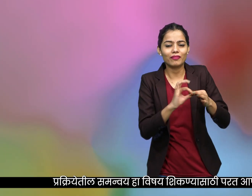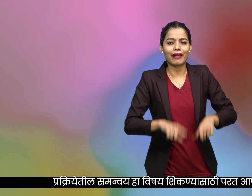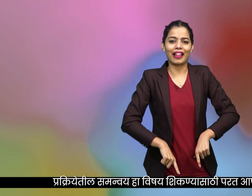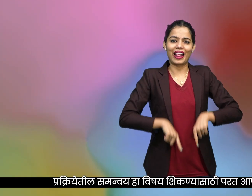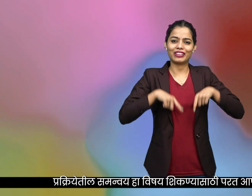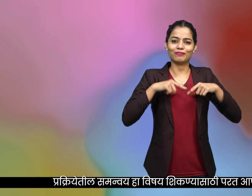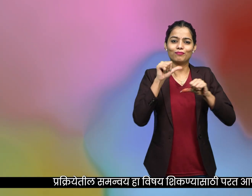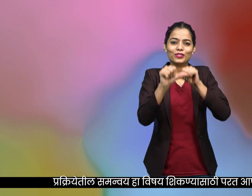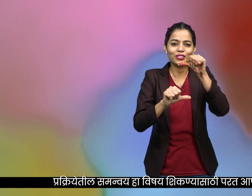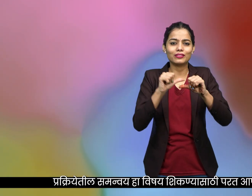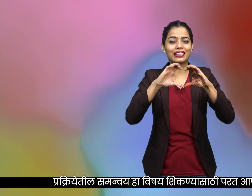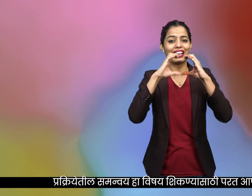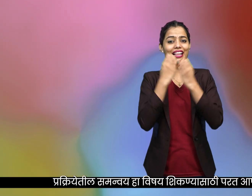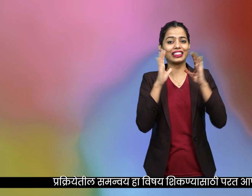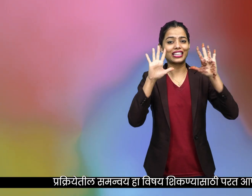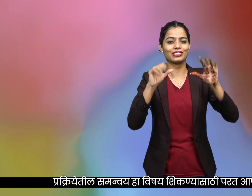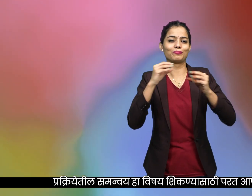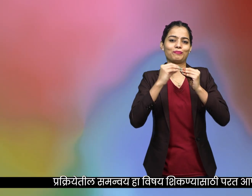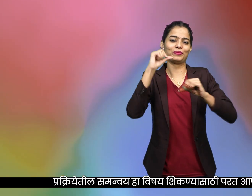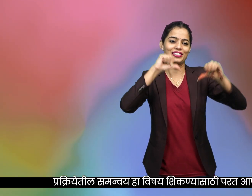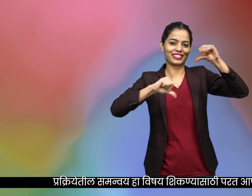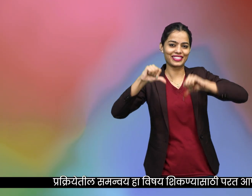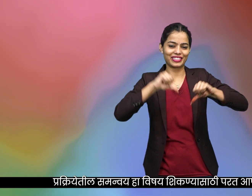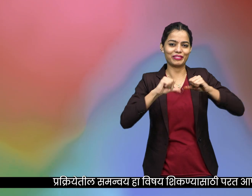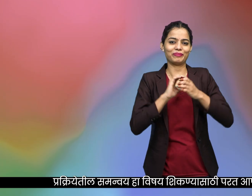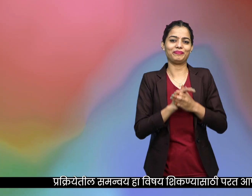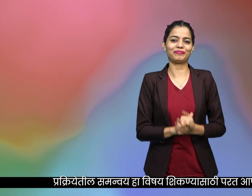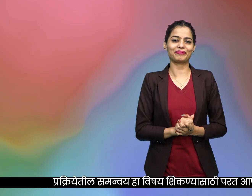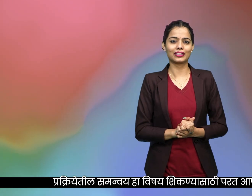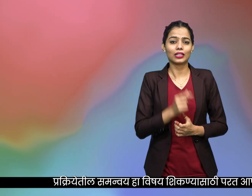प्रक्रियेतील समन्वय हा विषय शिकवण्यासाठी परत आपले स्वागत करत आहे.